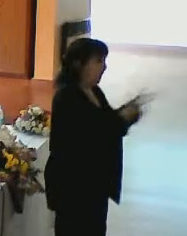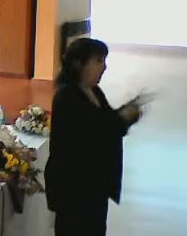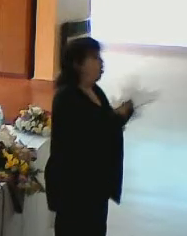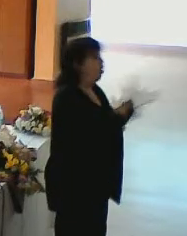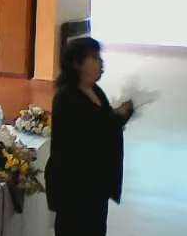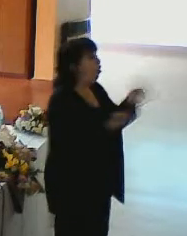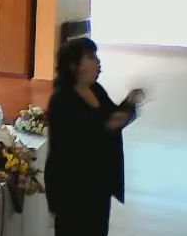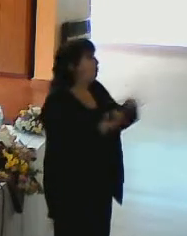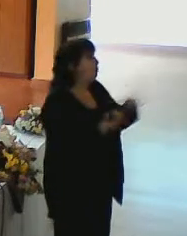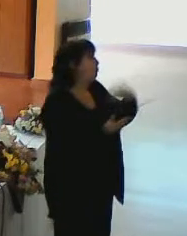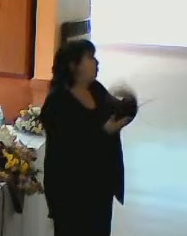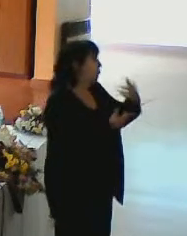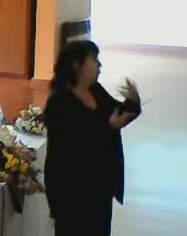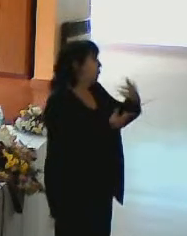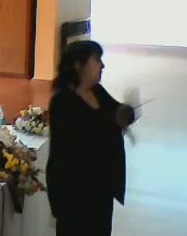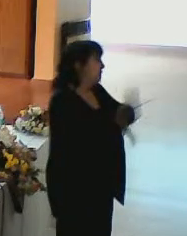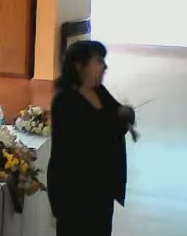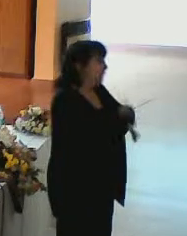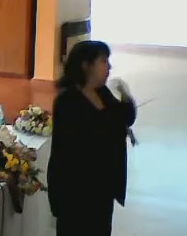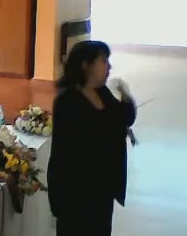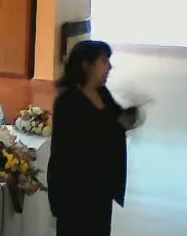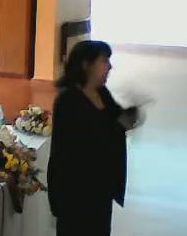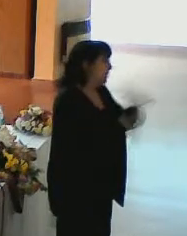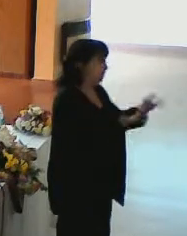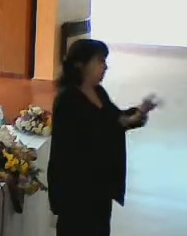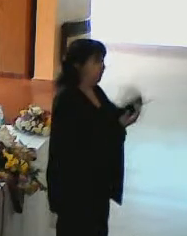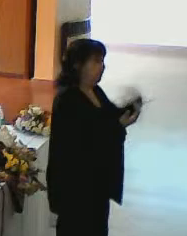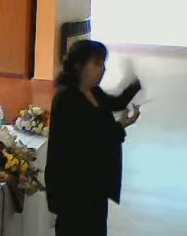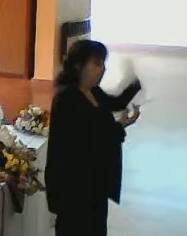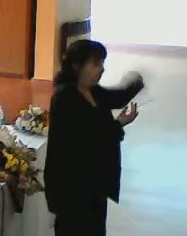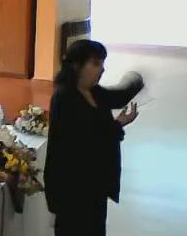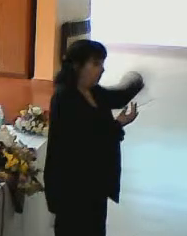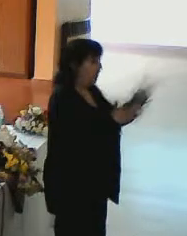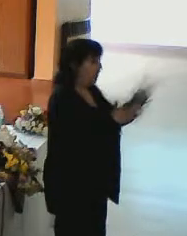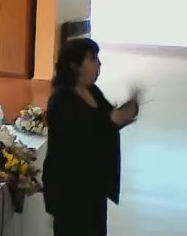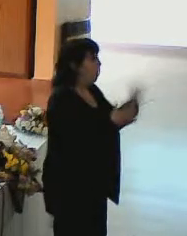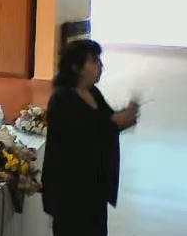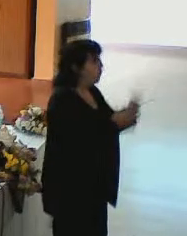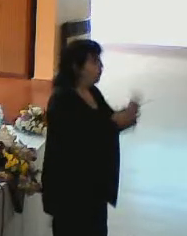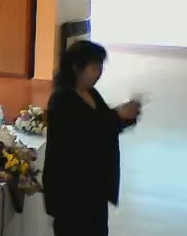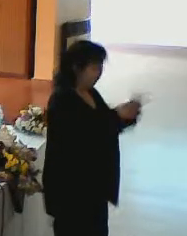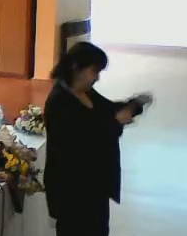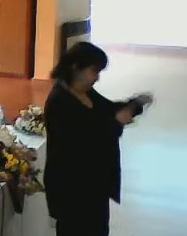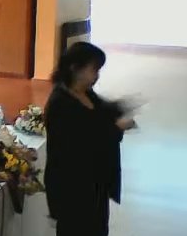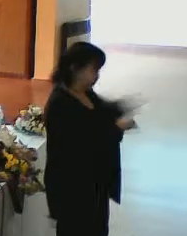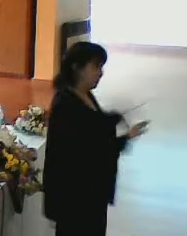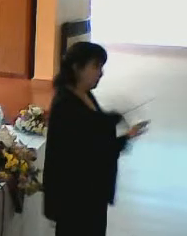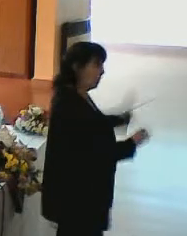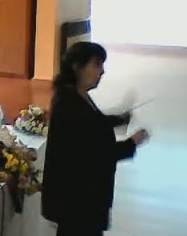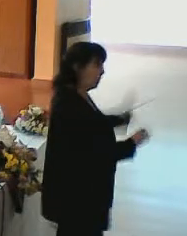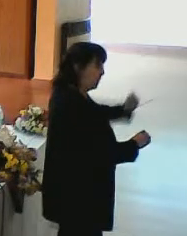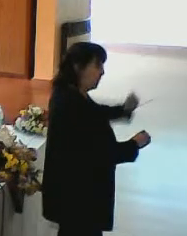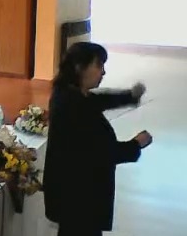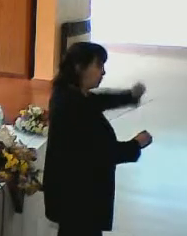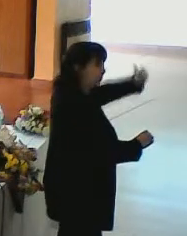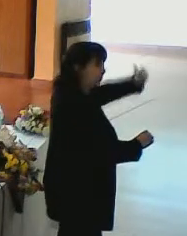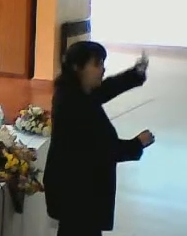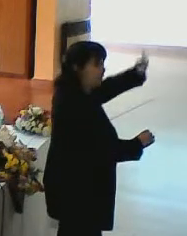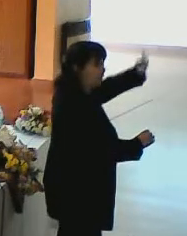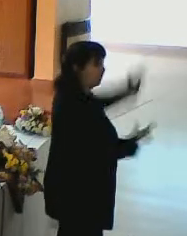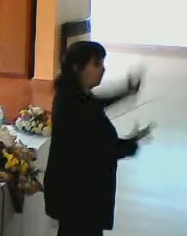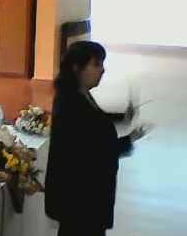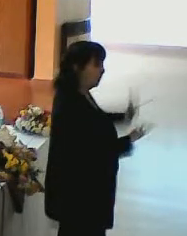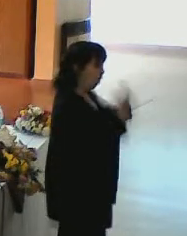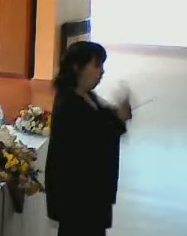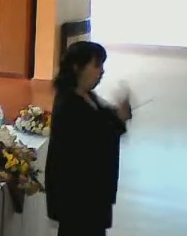trabajos para el final. Tienen un problema para jerarquizar las cosas y a la vez están acostumbrados a hacer varias cosas a